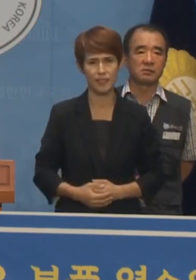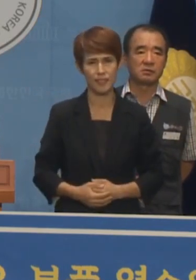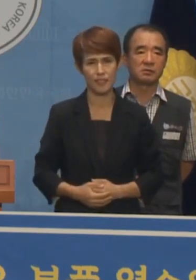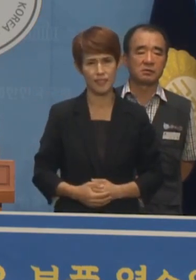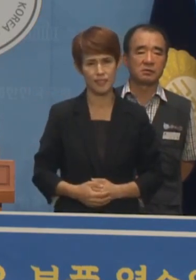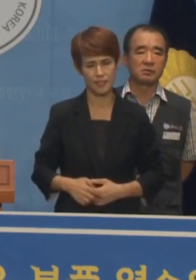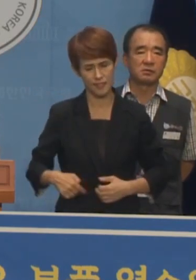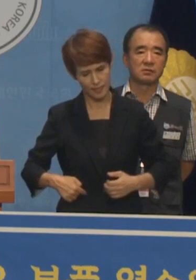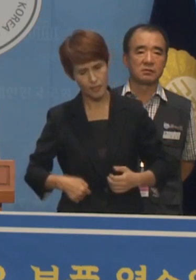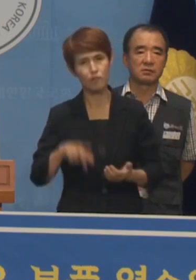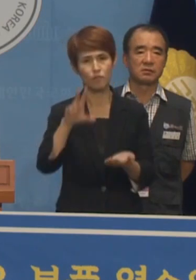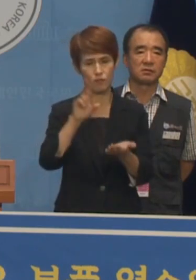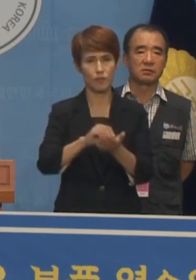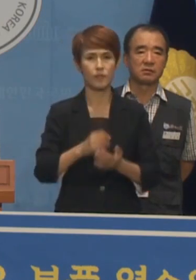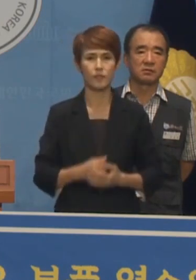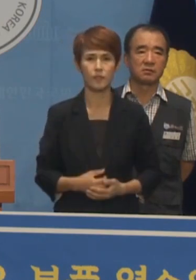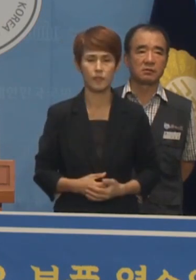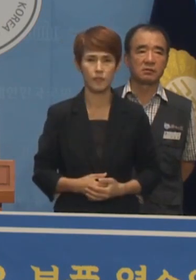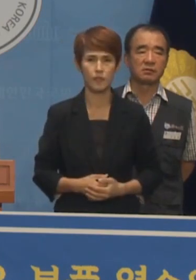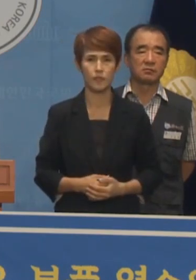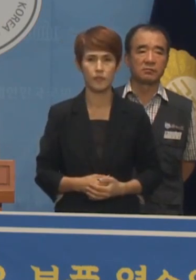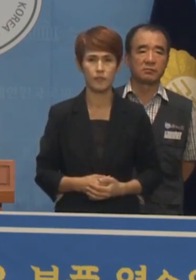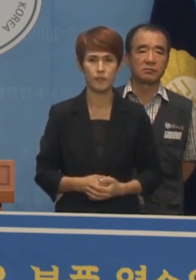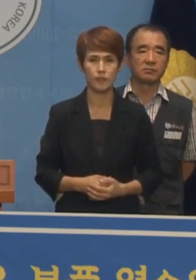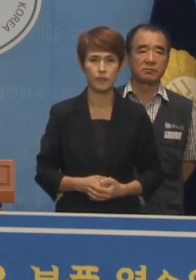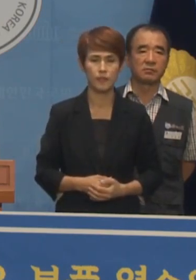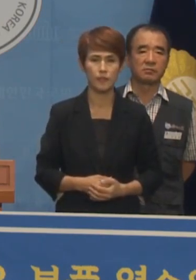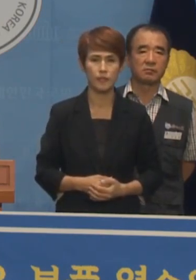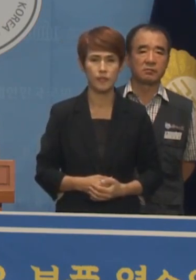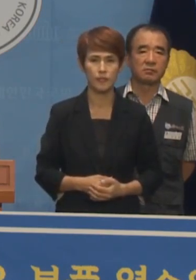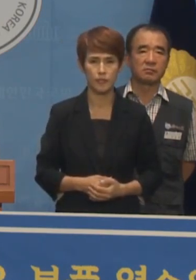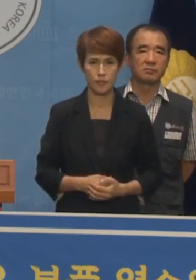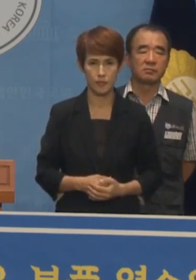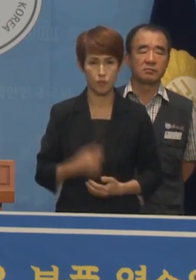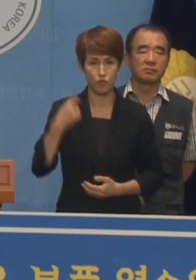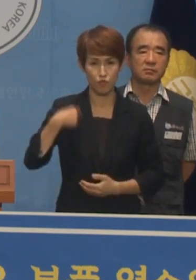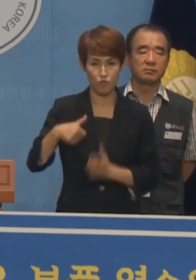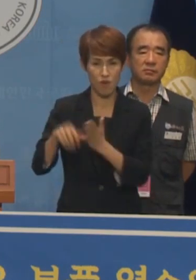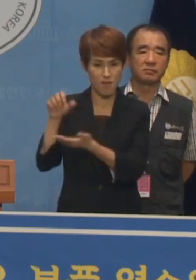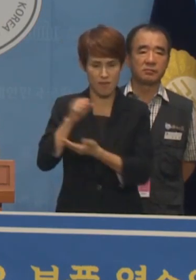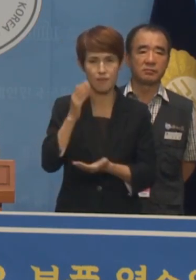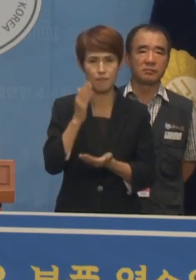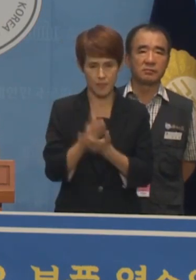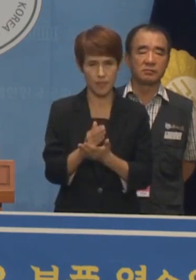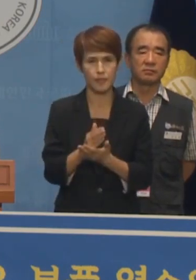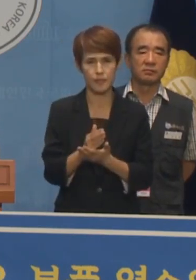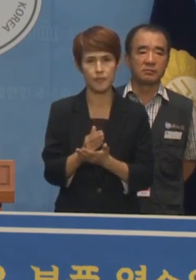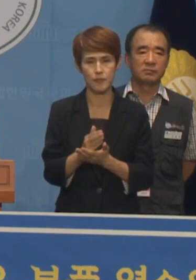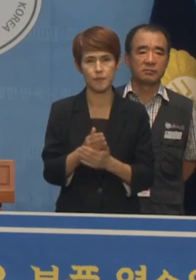생각을 하고 반드시 수정해 주실 것을 요구하고요.